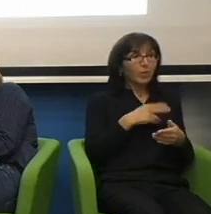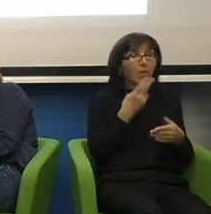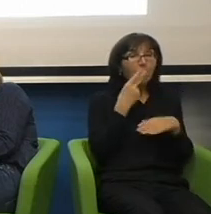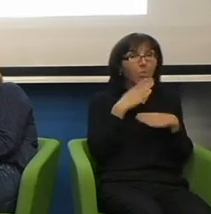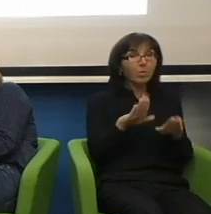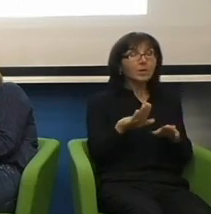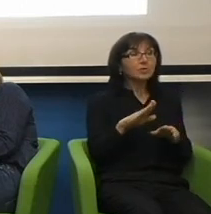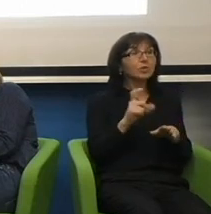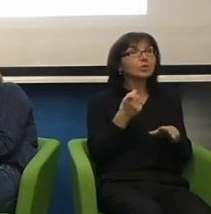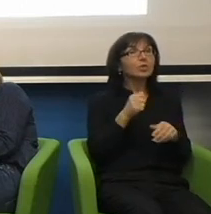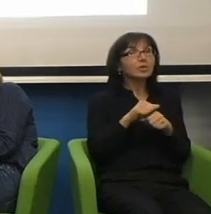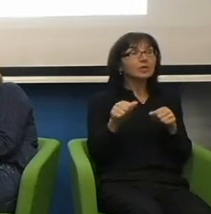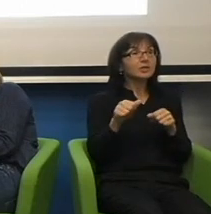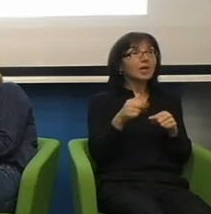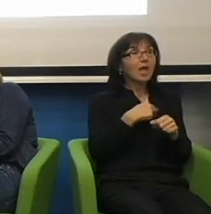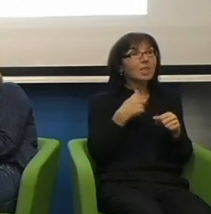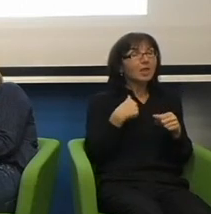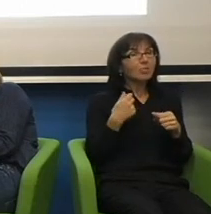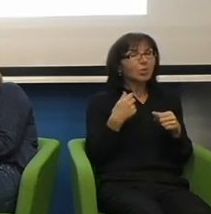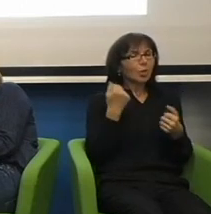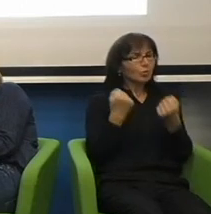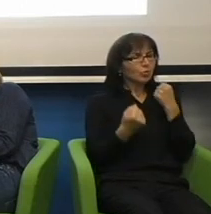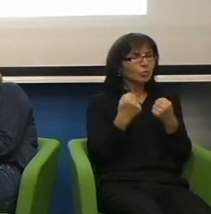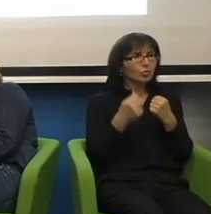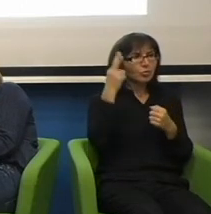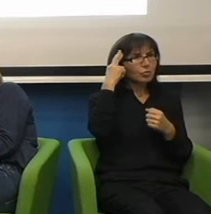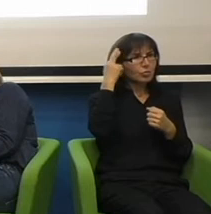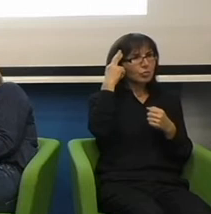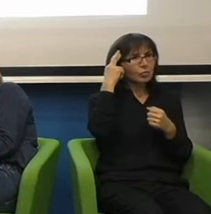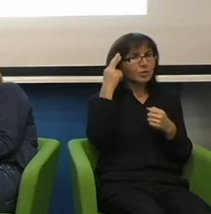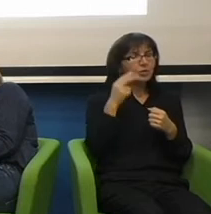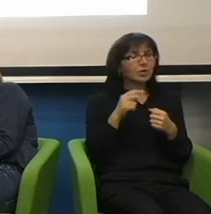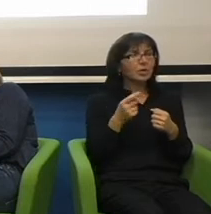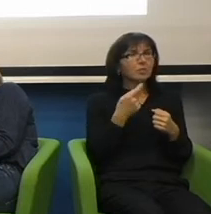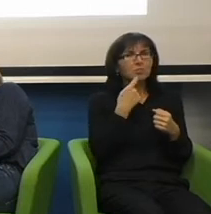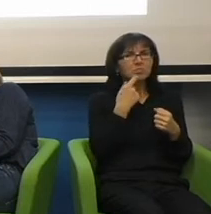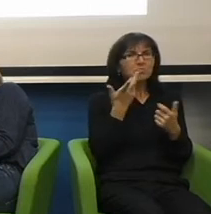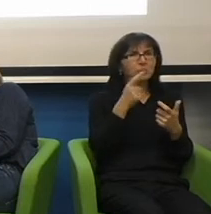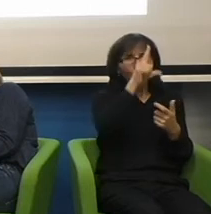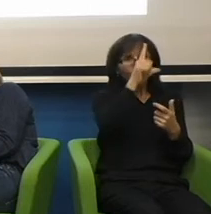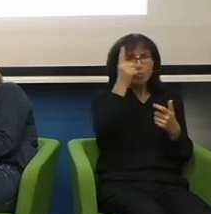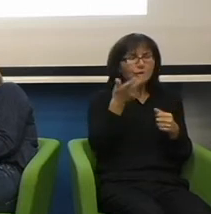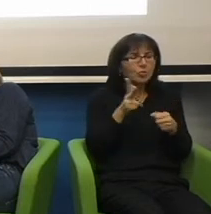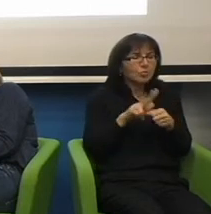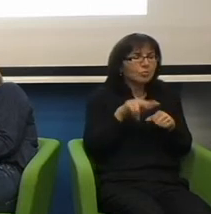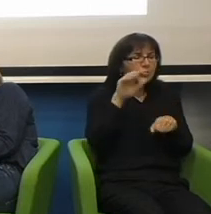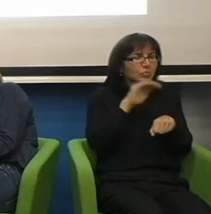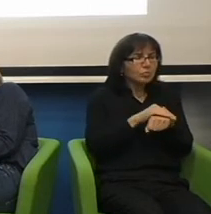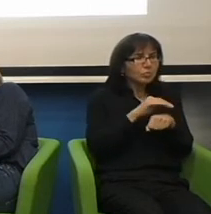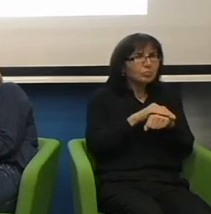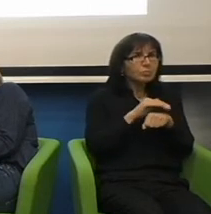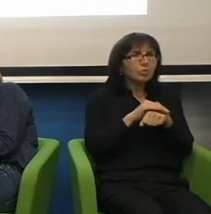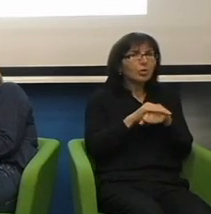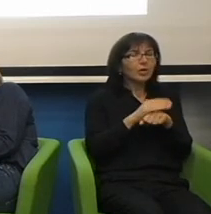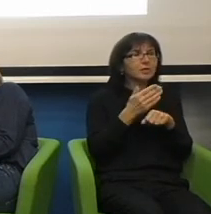przedstawia co jest nam trudno ogarnąć. Jak to jest możliwe, że ludzie, którzy są zbratani wokół bardzo ważnej idei,